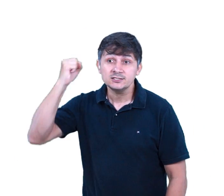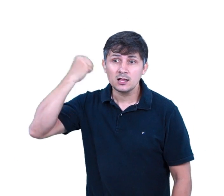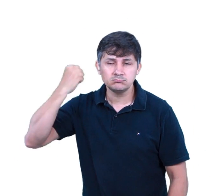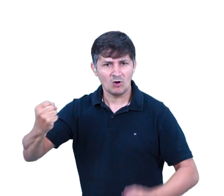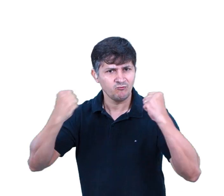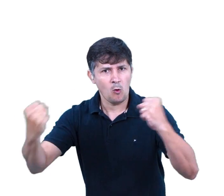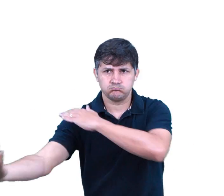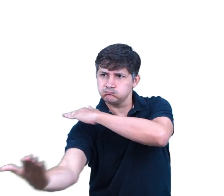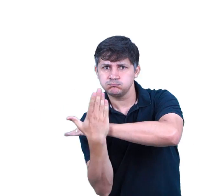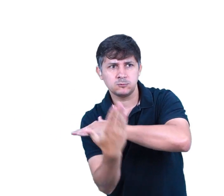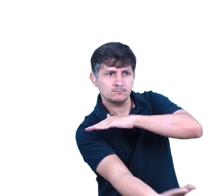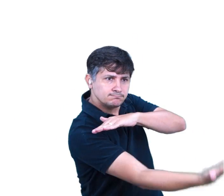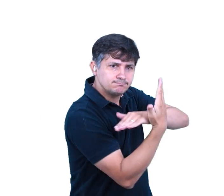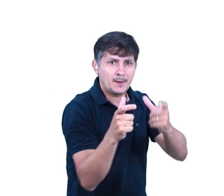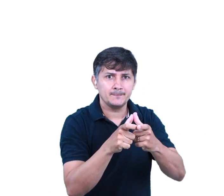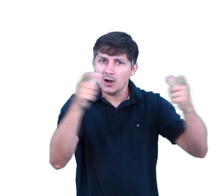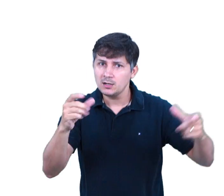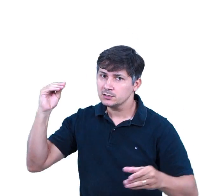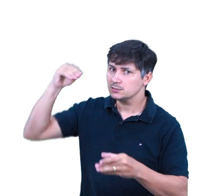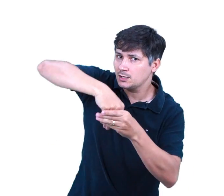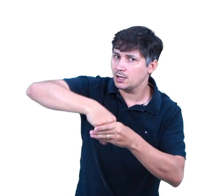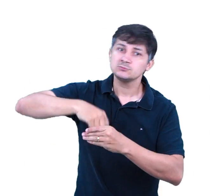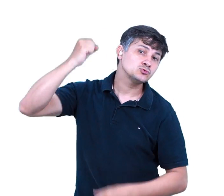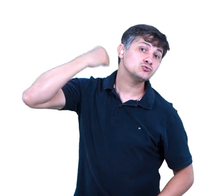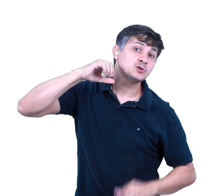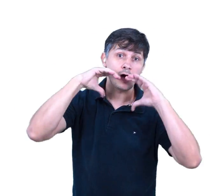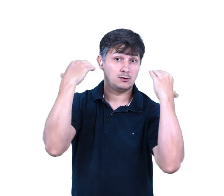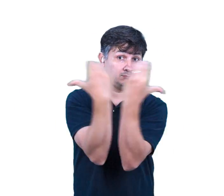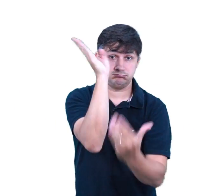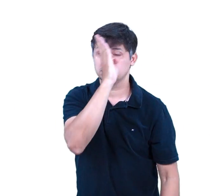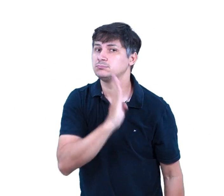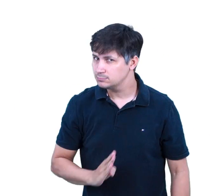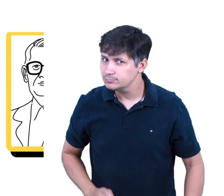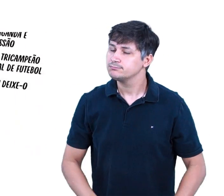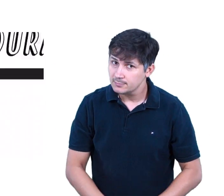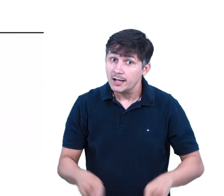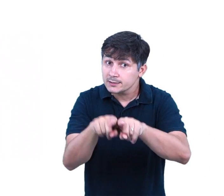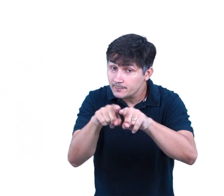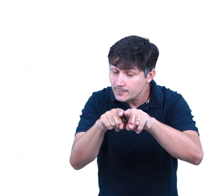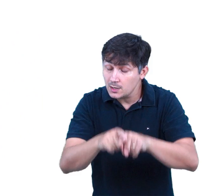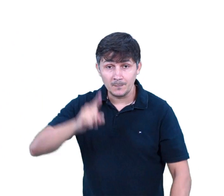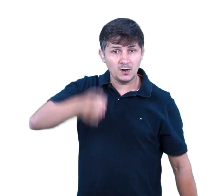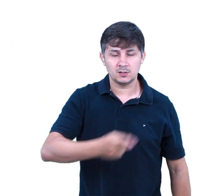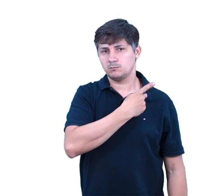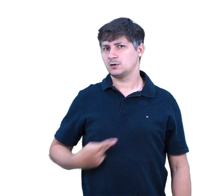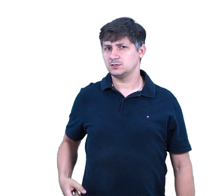brasileiro. Além da extensão do mandato presidencial de 5 para 6 anos. Chegou a vez de João